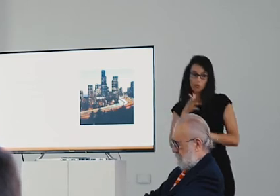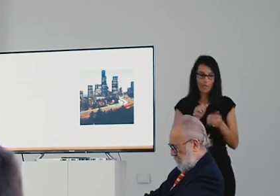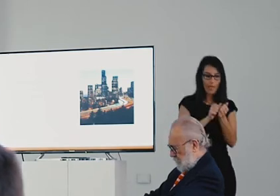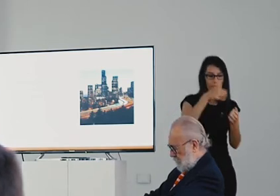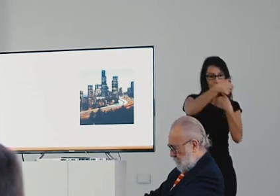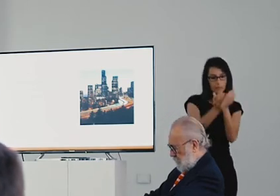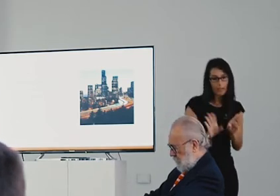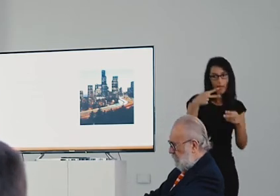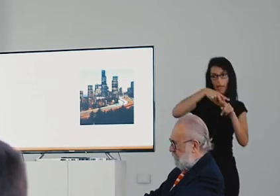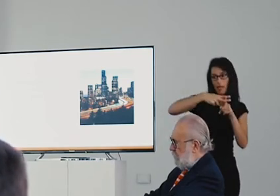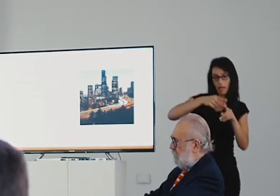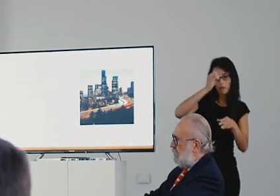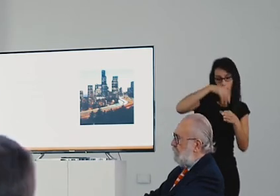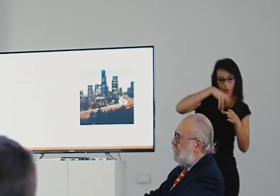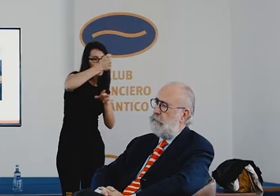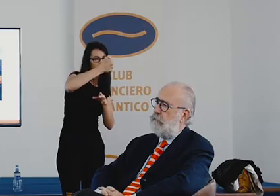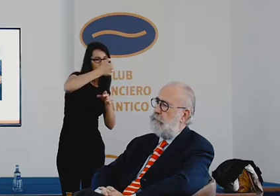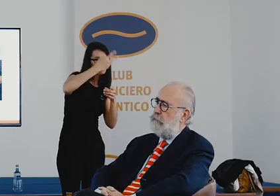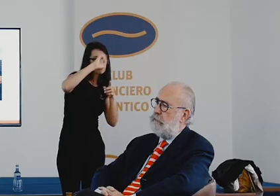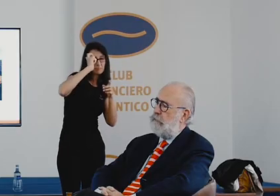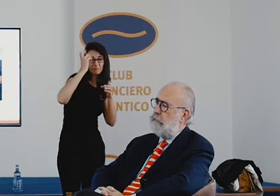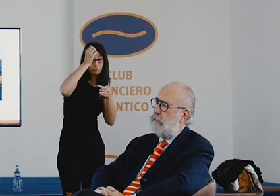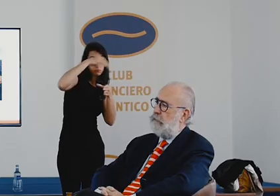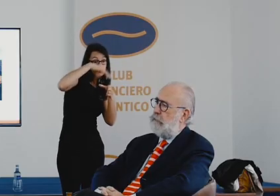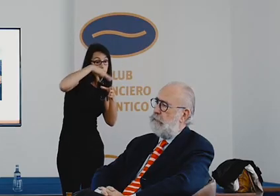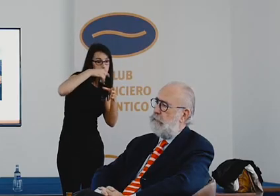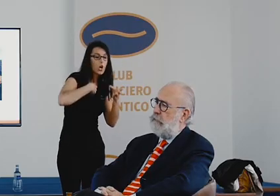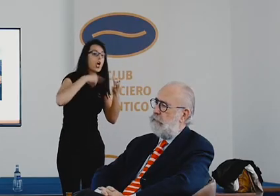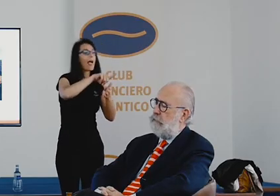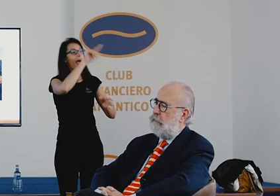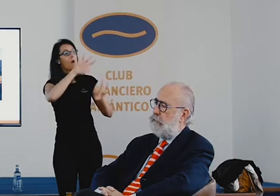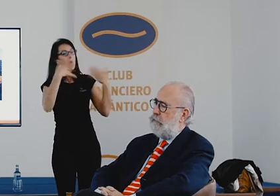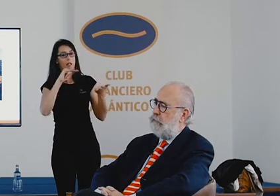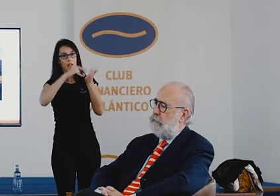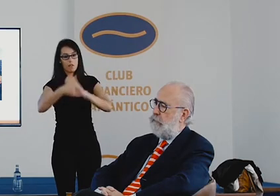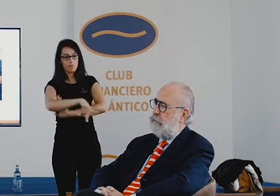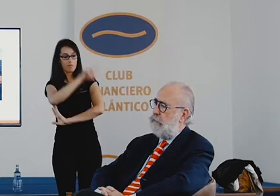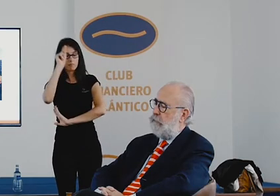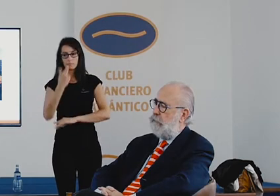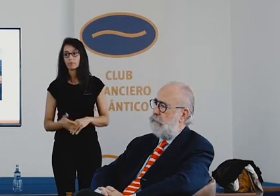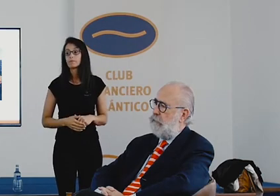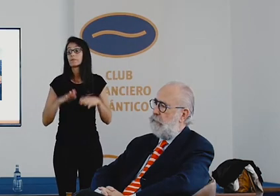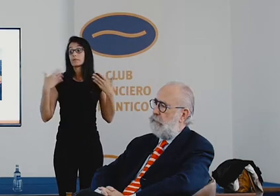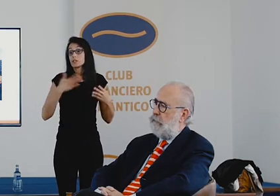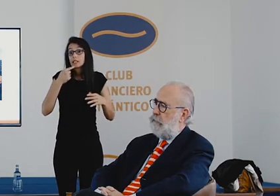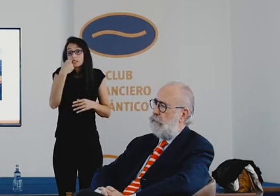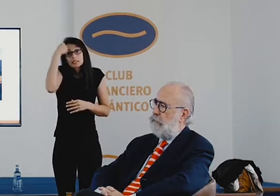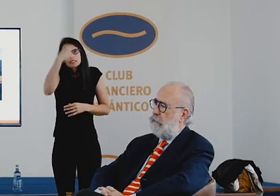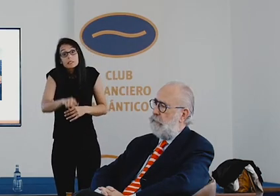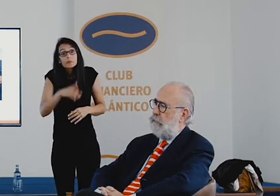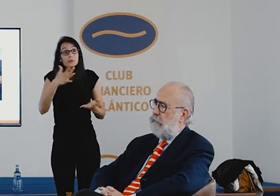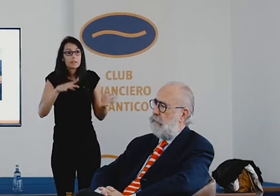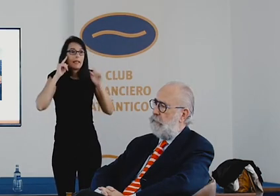que hay para hacerlo, religión, política, bla, bla, bla, bla, un montón de cosas. Nosotros hemos elegido la tecnología. Y quiero que sepáis que por mucho que